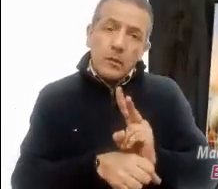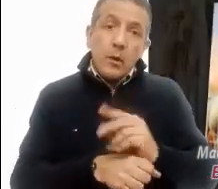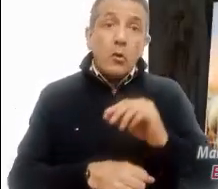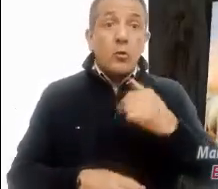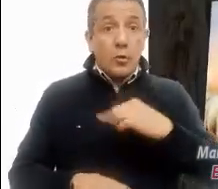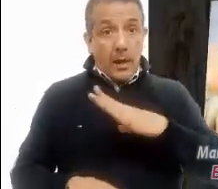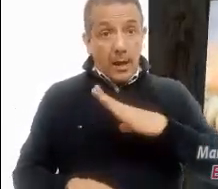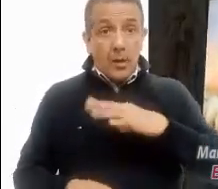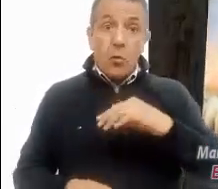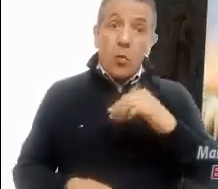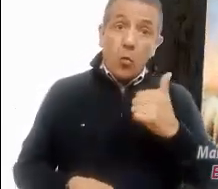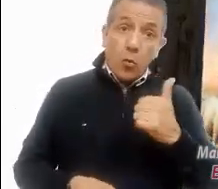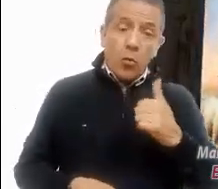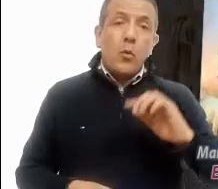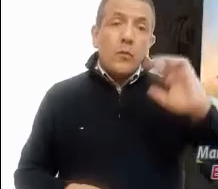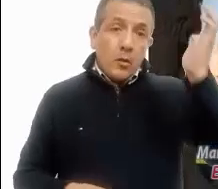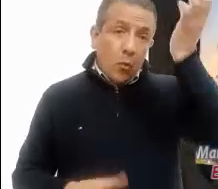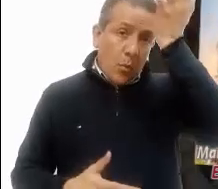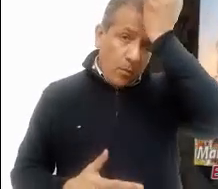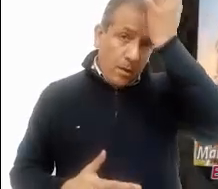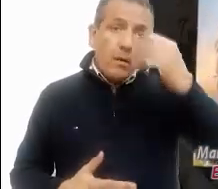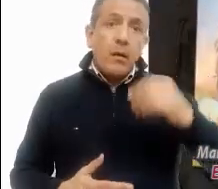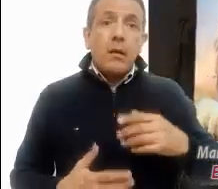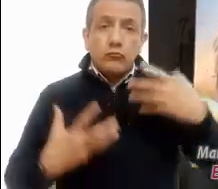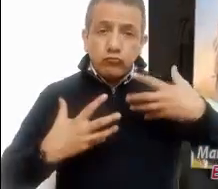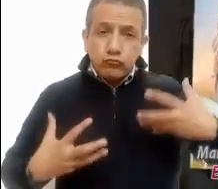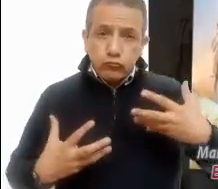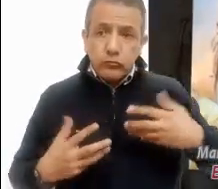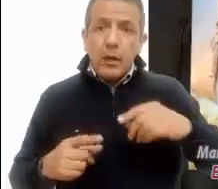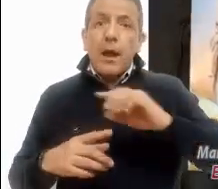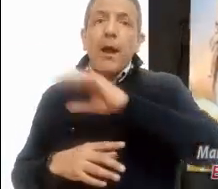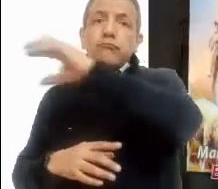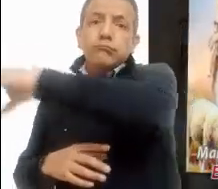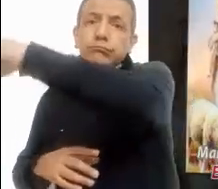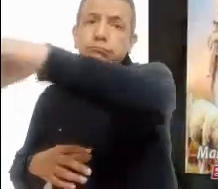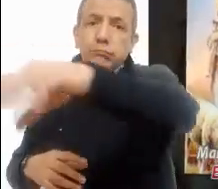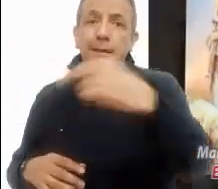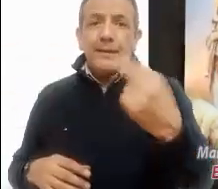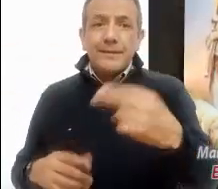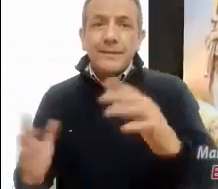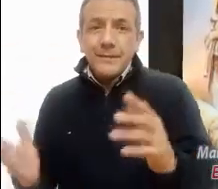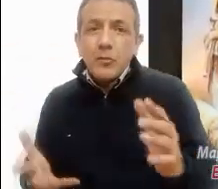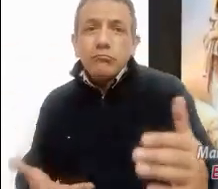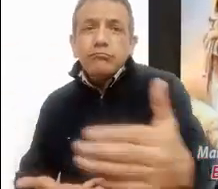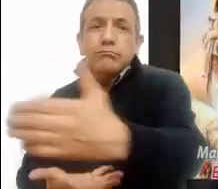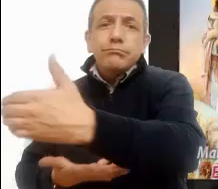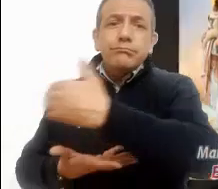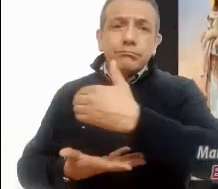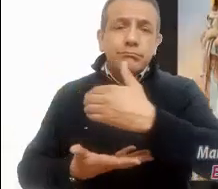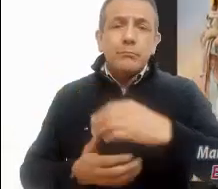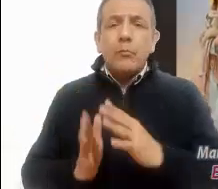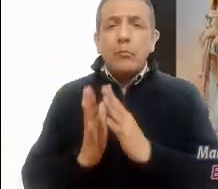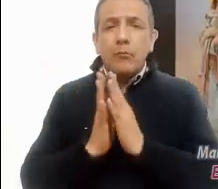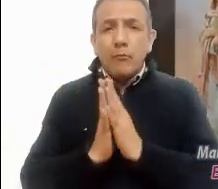redil y es necesario que las traiga también a ellas. Escucharán mi voz y habrá un solo